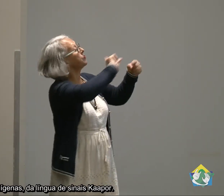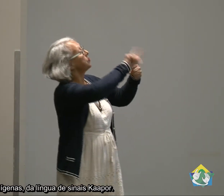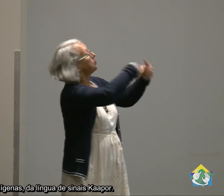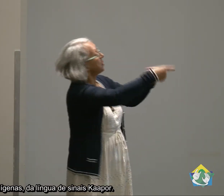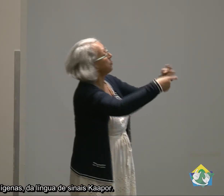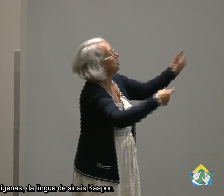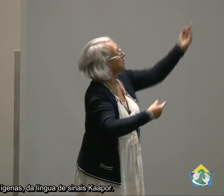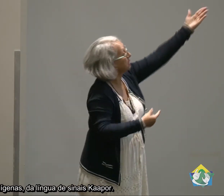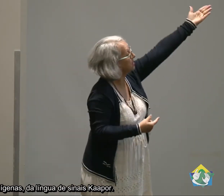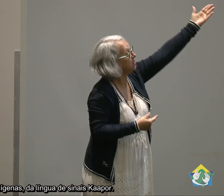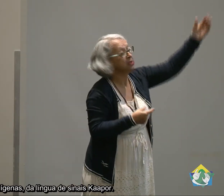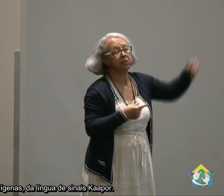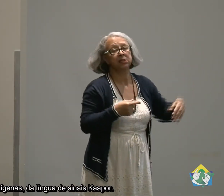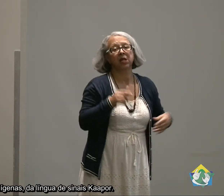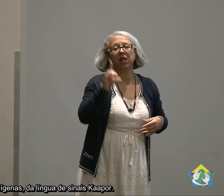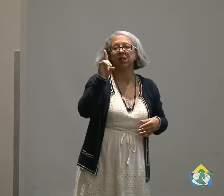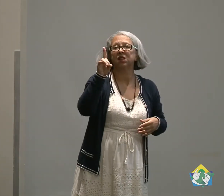indígenas, a língua de sinais Kapor.